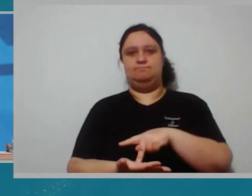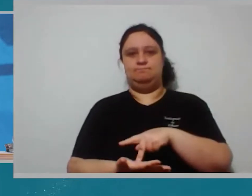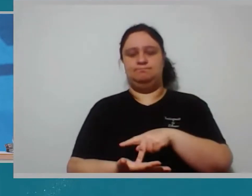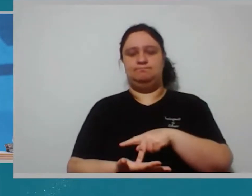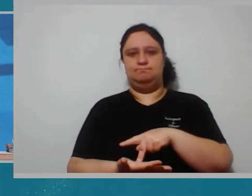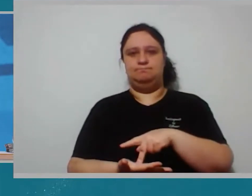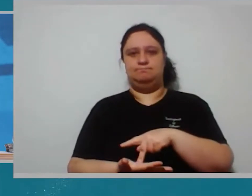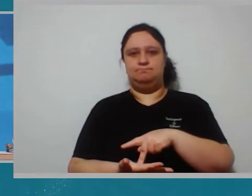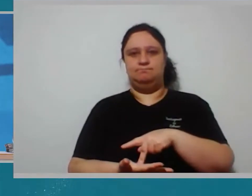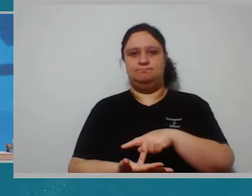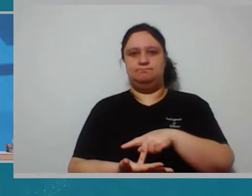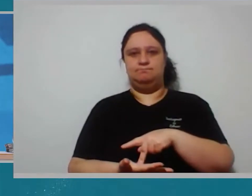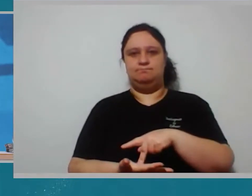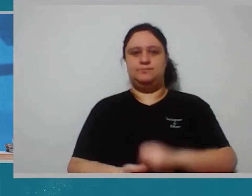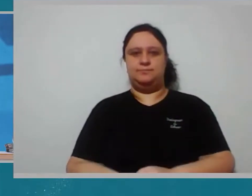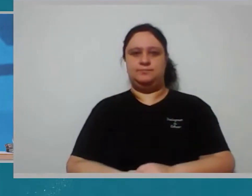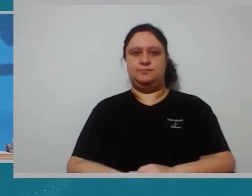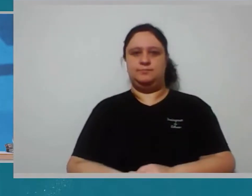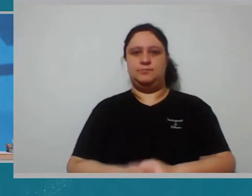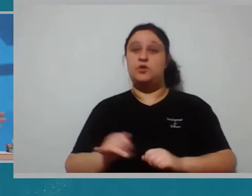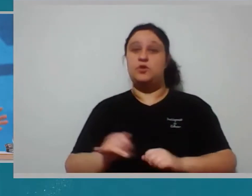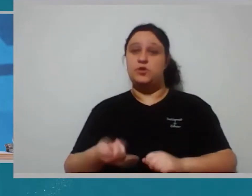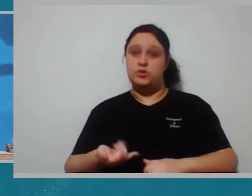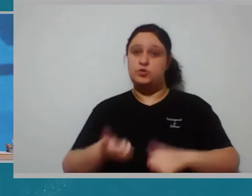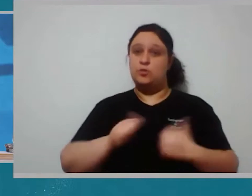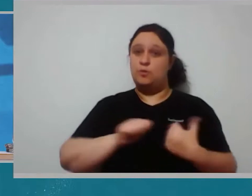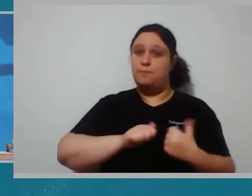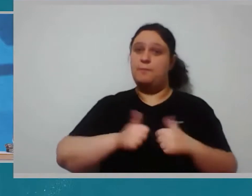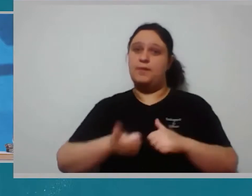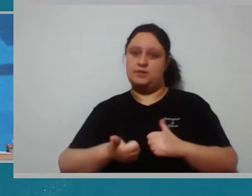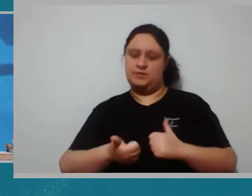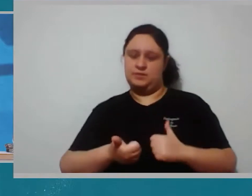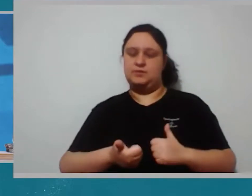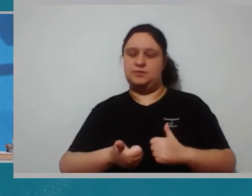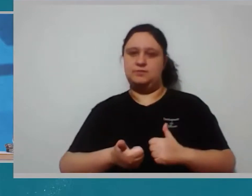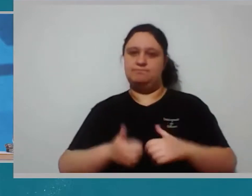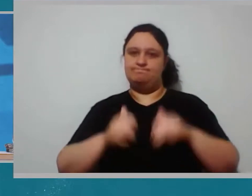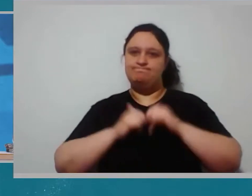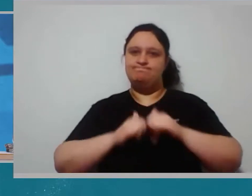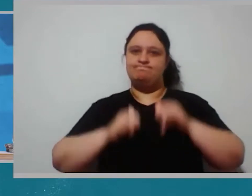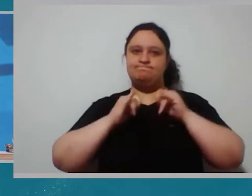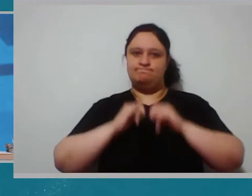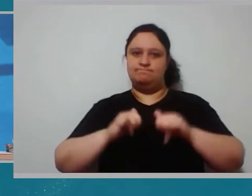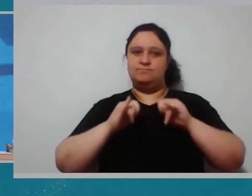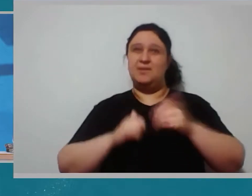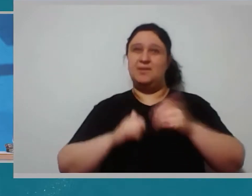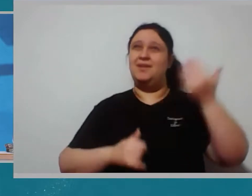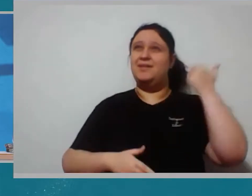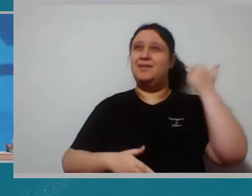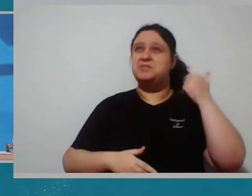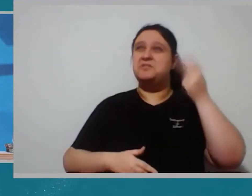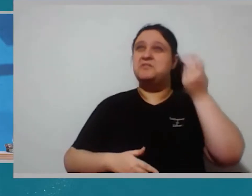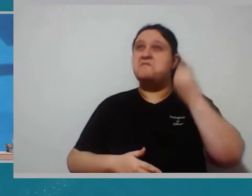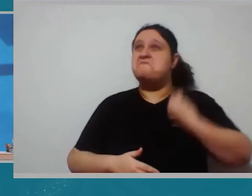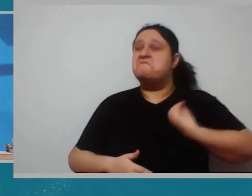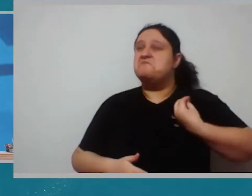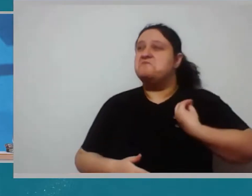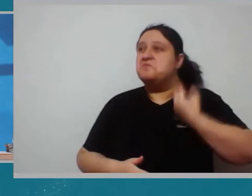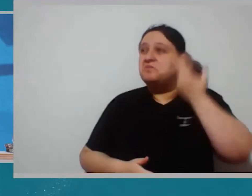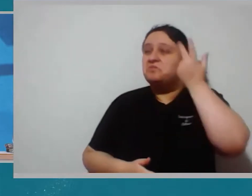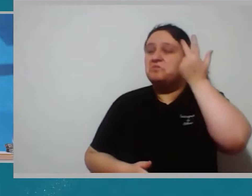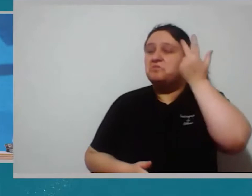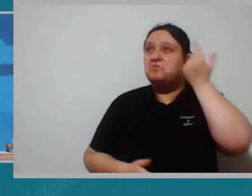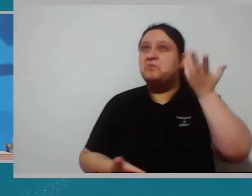Então você estava na sua vida cotidiana, mas no Velho Testamento, na velha criação,